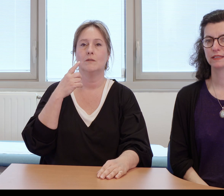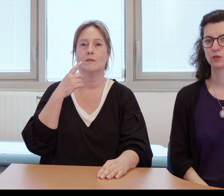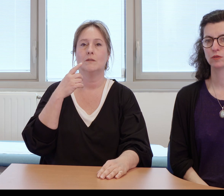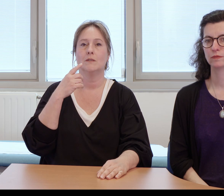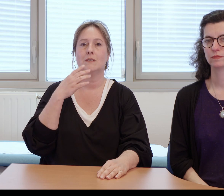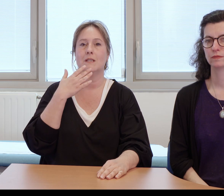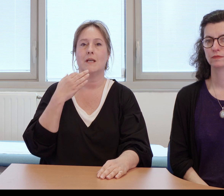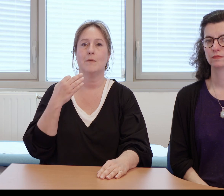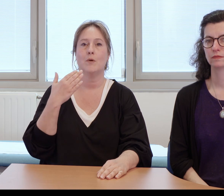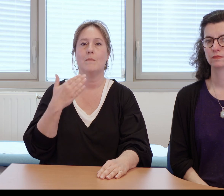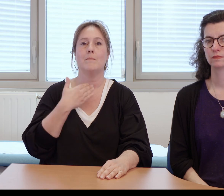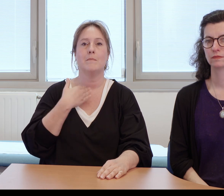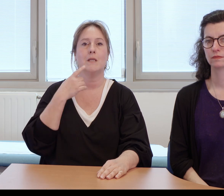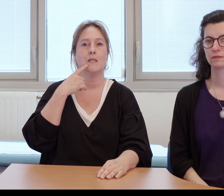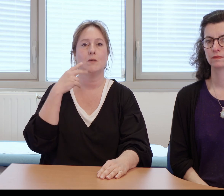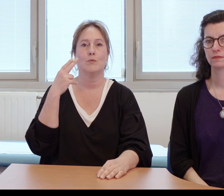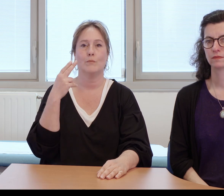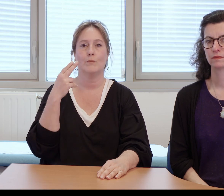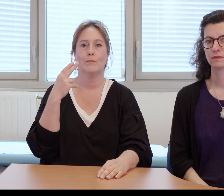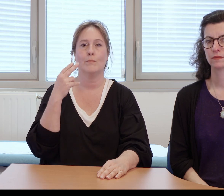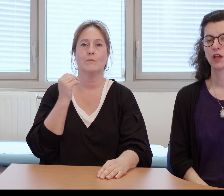Termes médicaux.